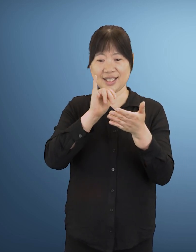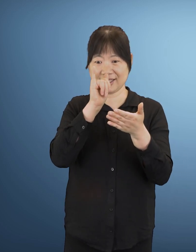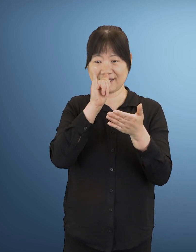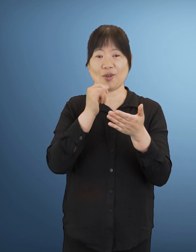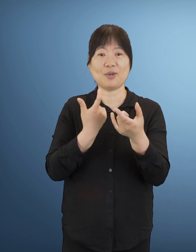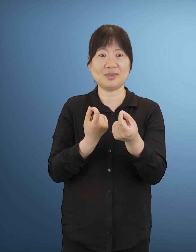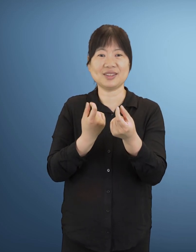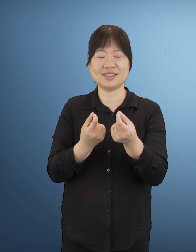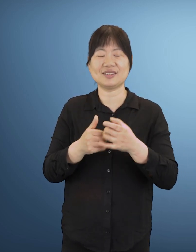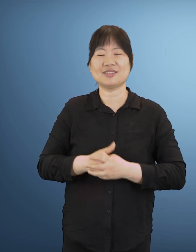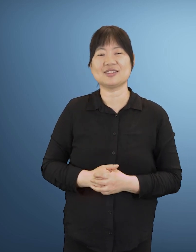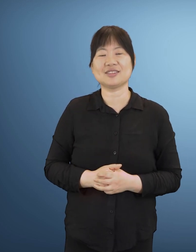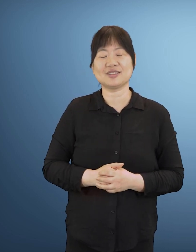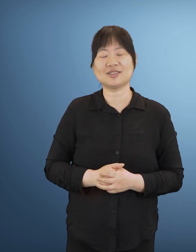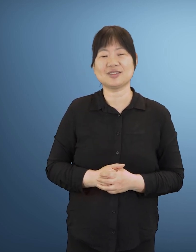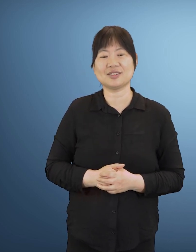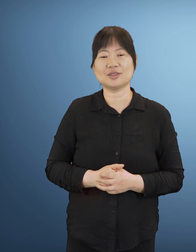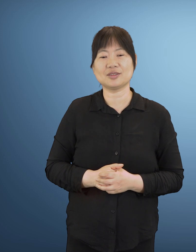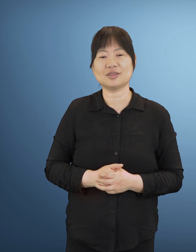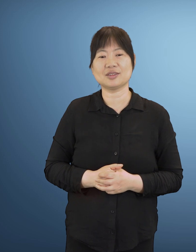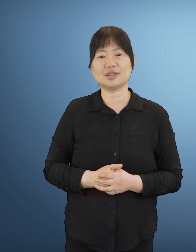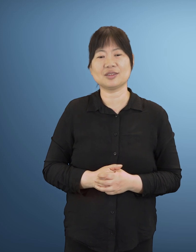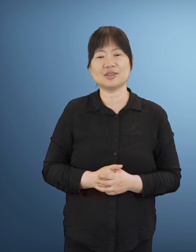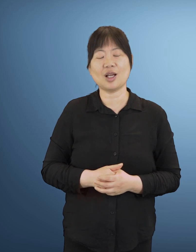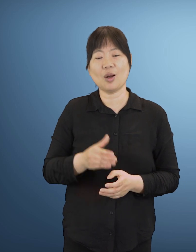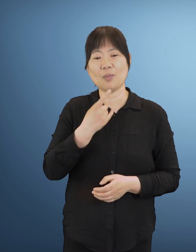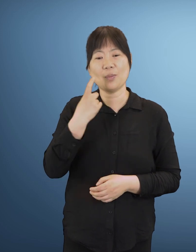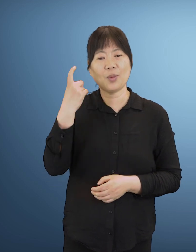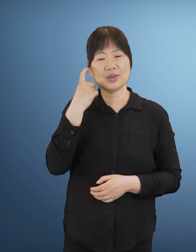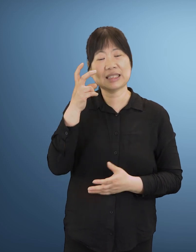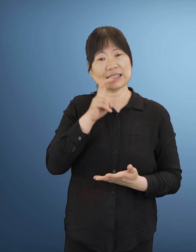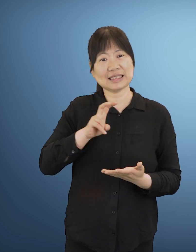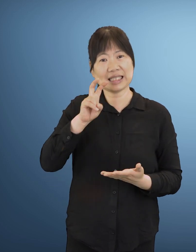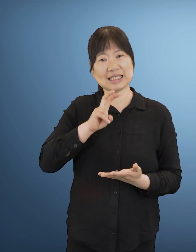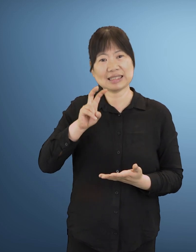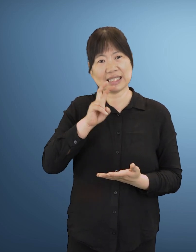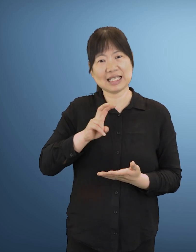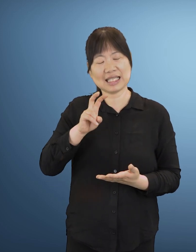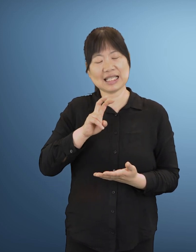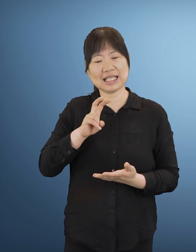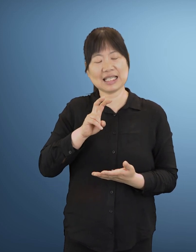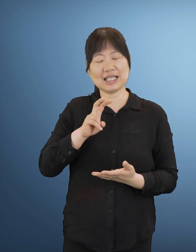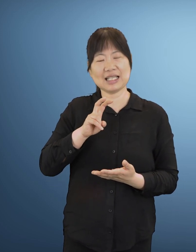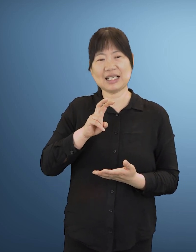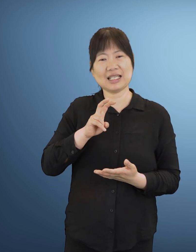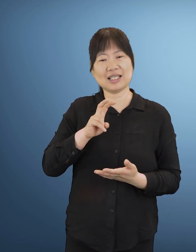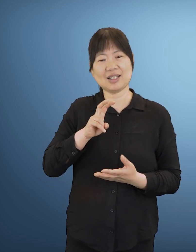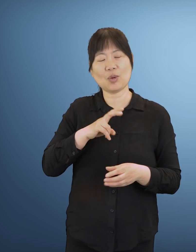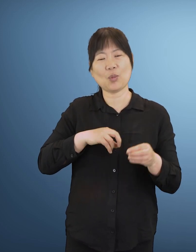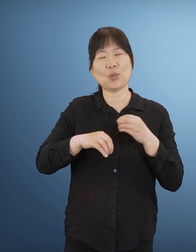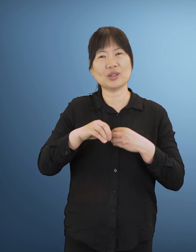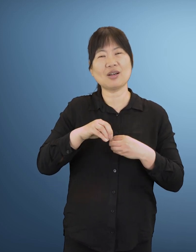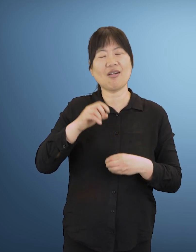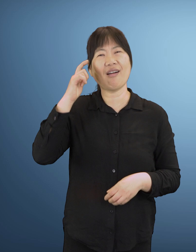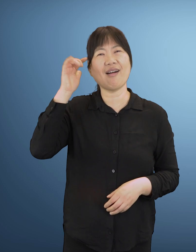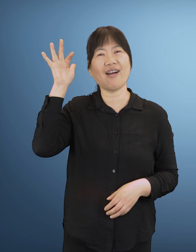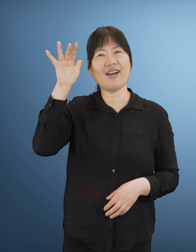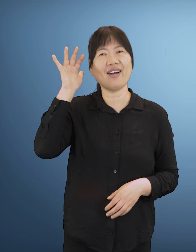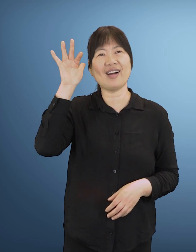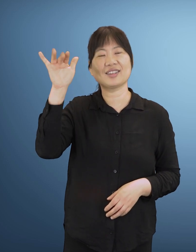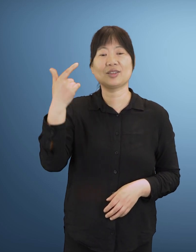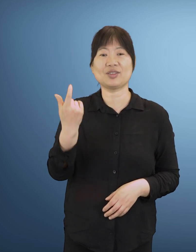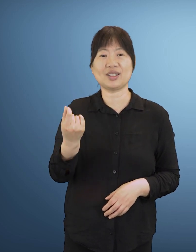있잖아요. 그런 원색적인 복음의 찬양이 요즘은 오히려 그리운 때가